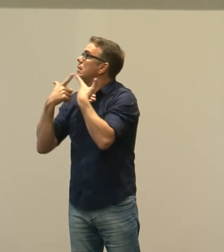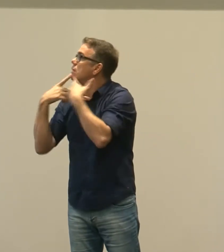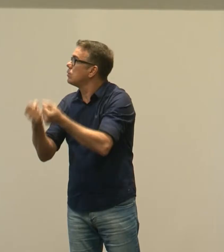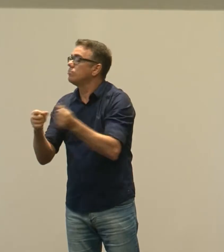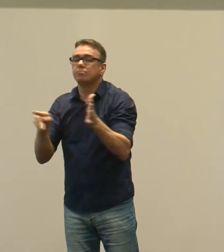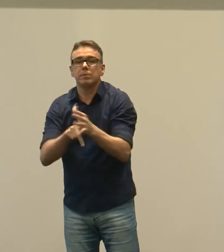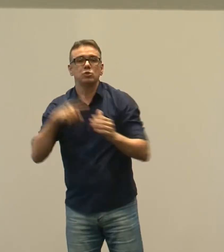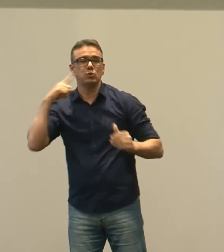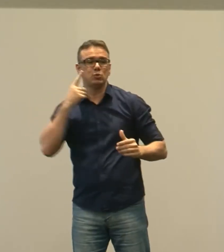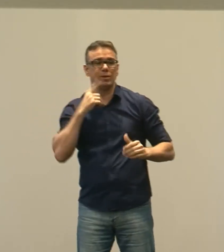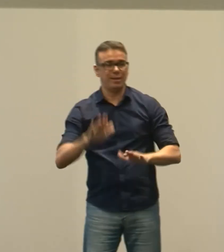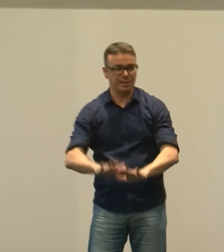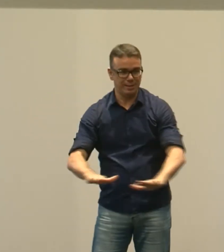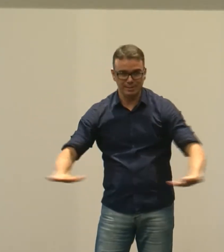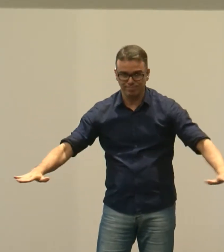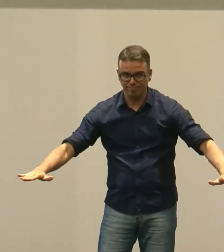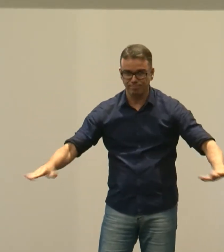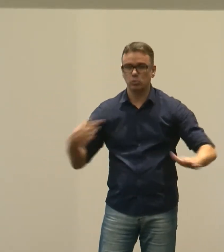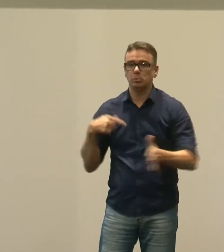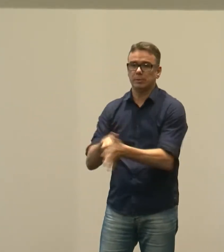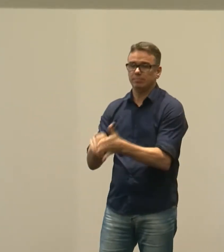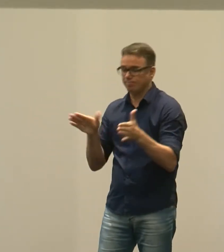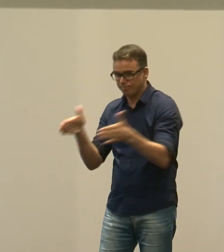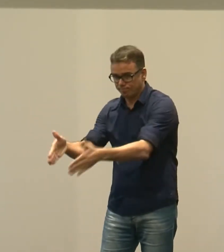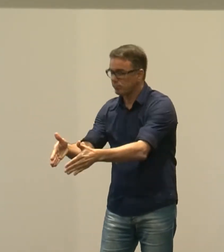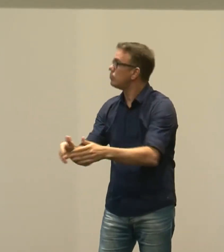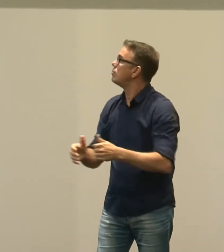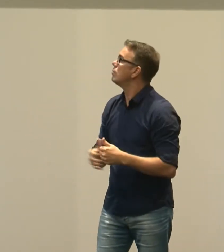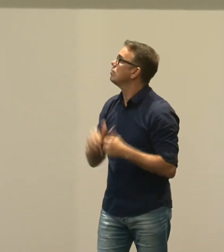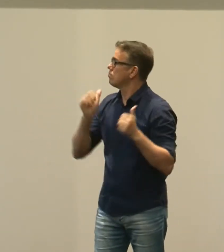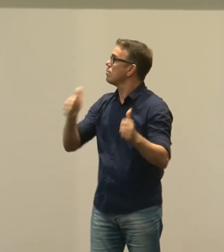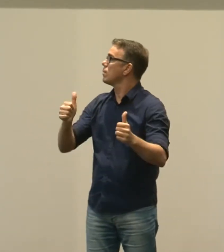e o desenvolvimento linguístico da criança surda.